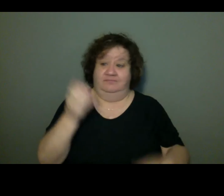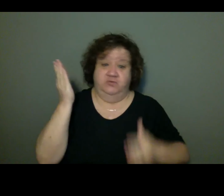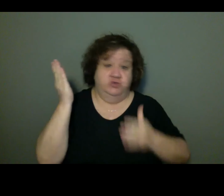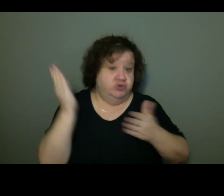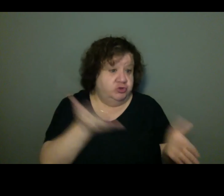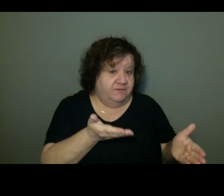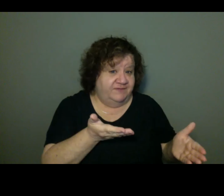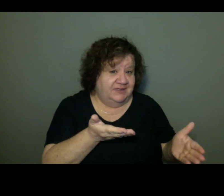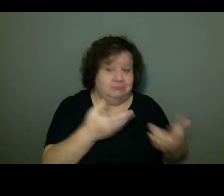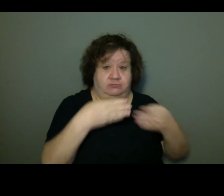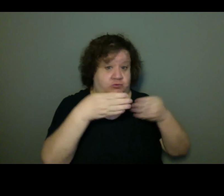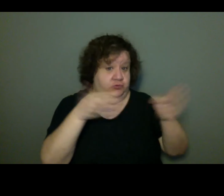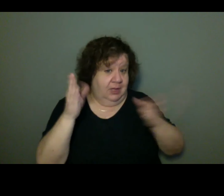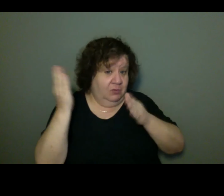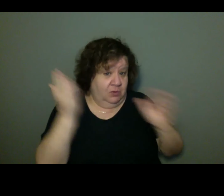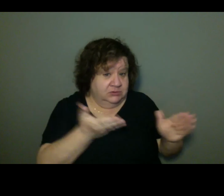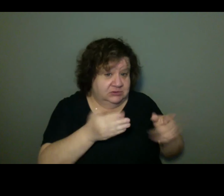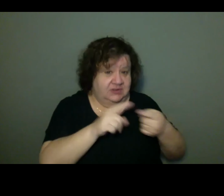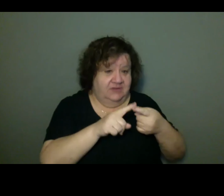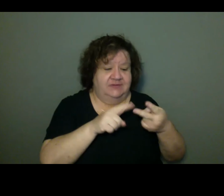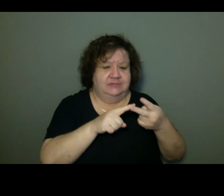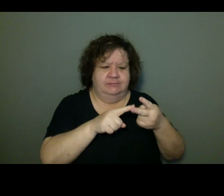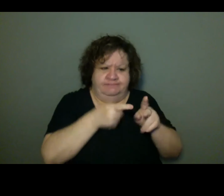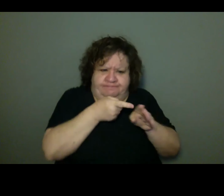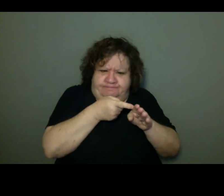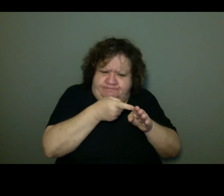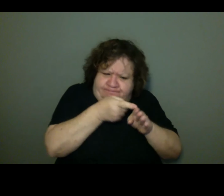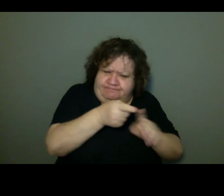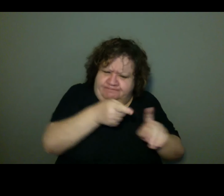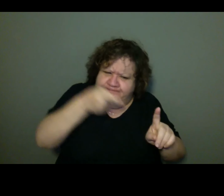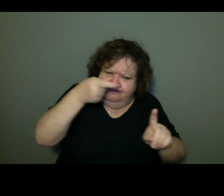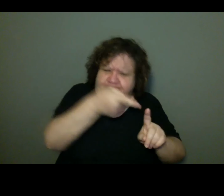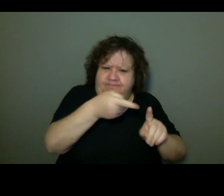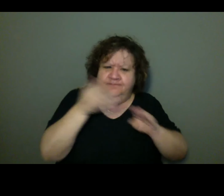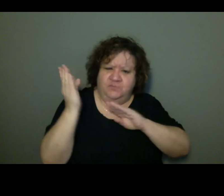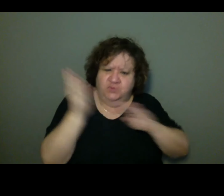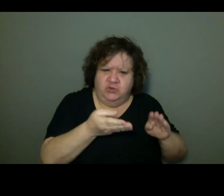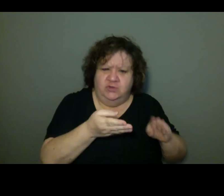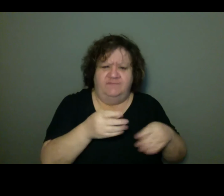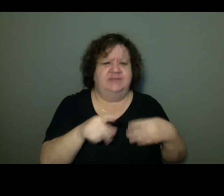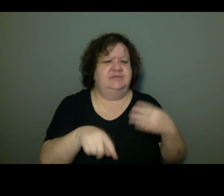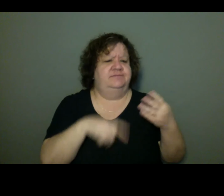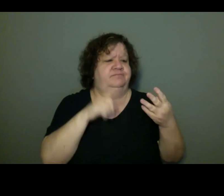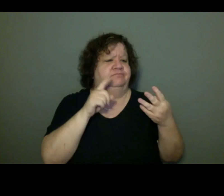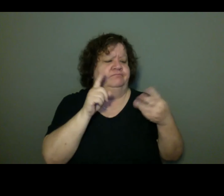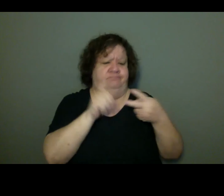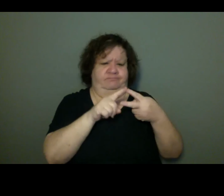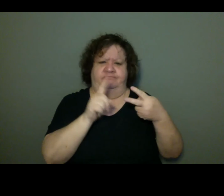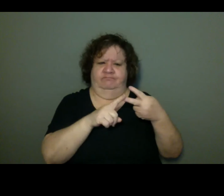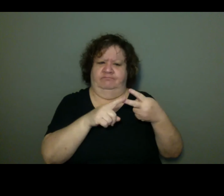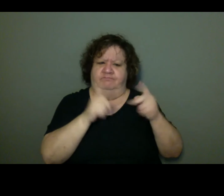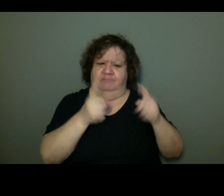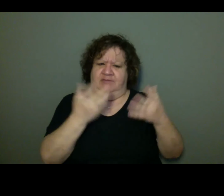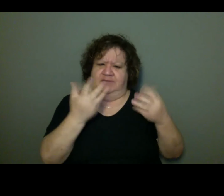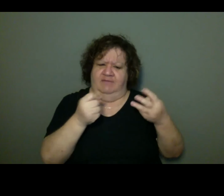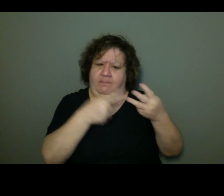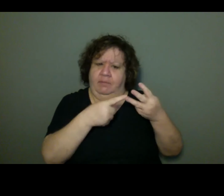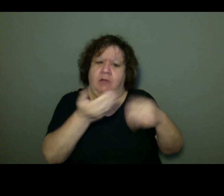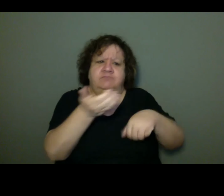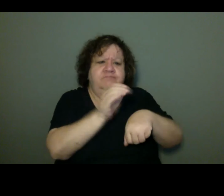generales, específicos, es decir, medidas de intervención individualizadas y especializados. Se